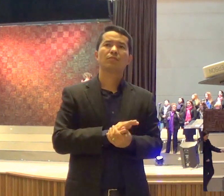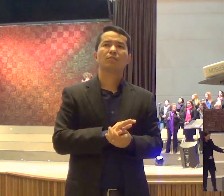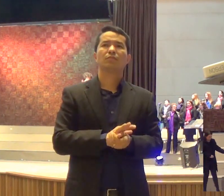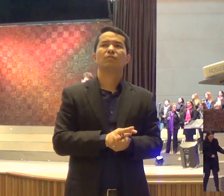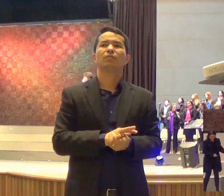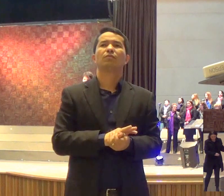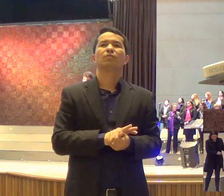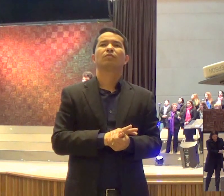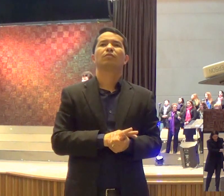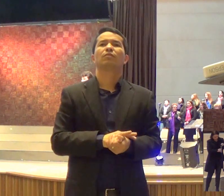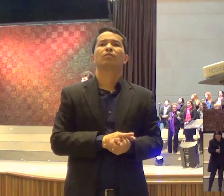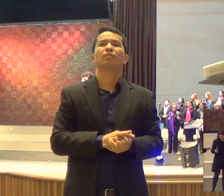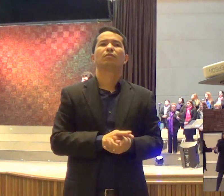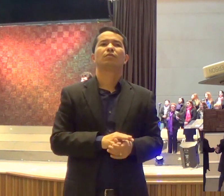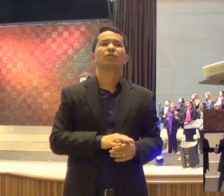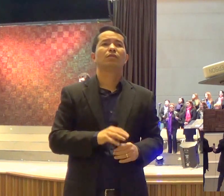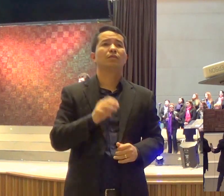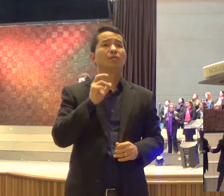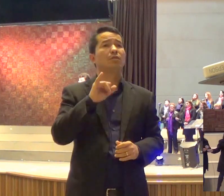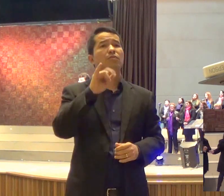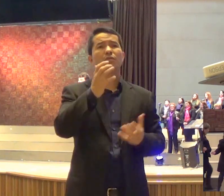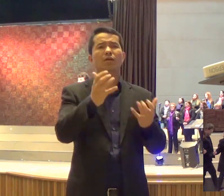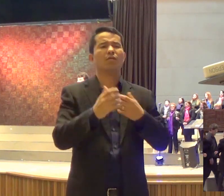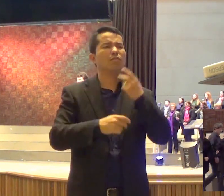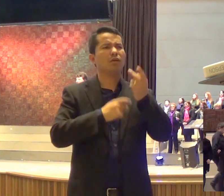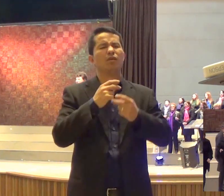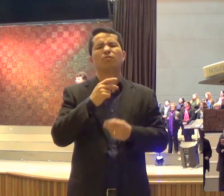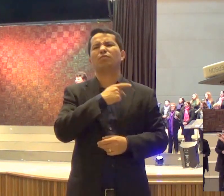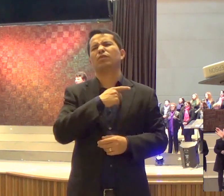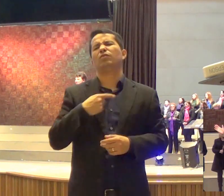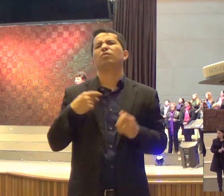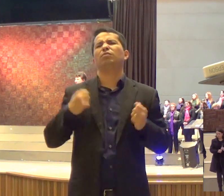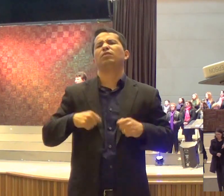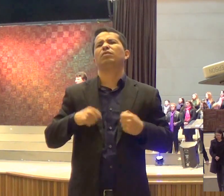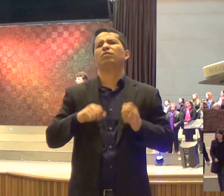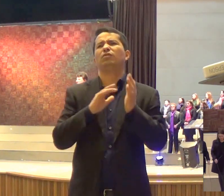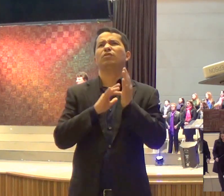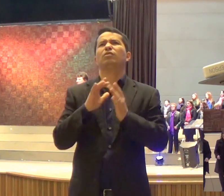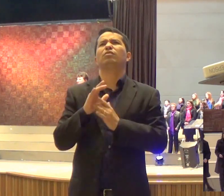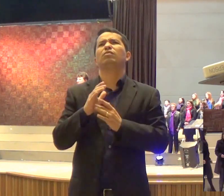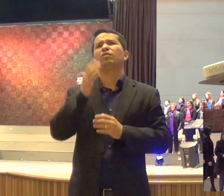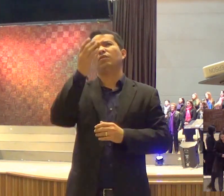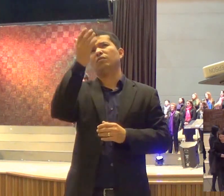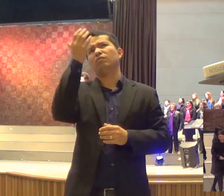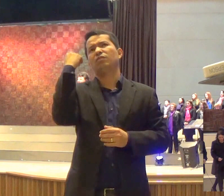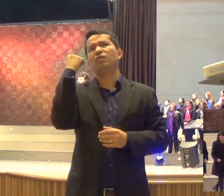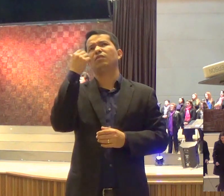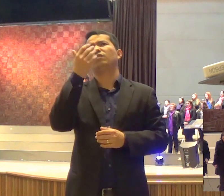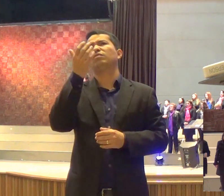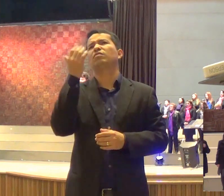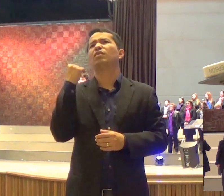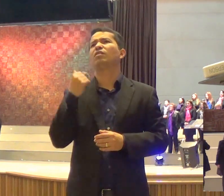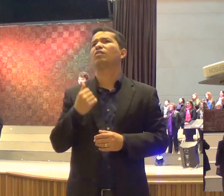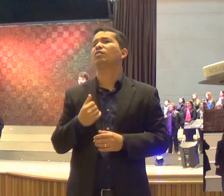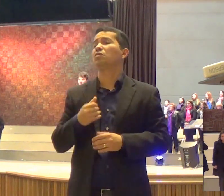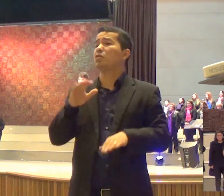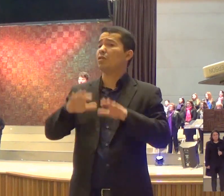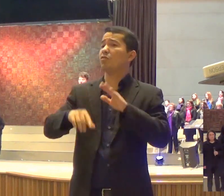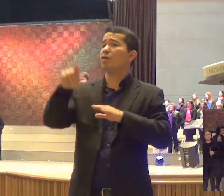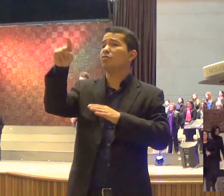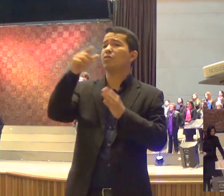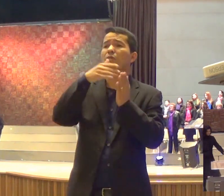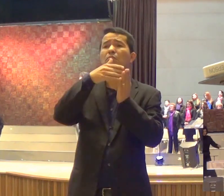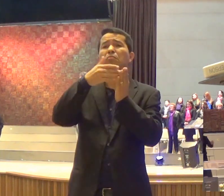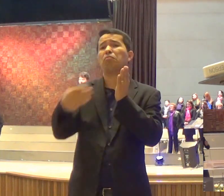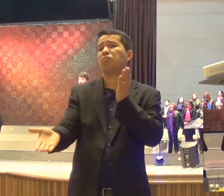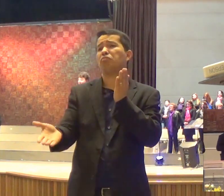se você não quer dizer assim Pastor eu preciso de Jesus eu quero ter um encontro com Jesus sai do seu lugar venha Talvez você esteja afastado dessa